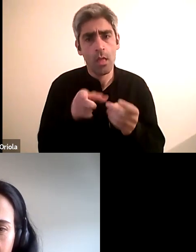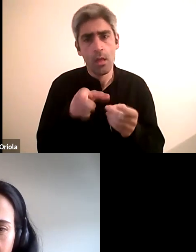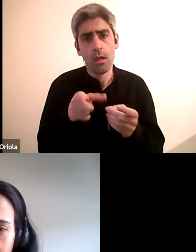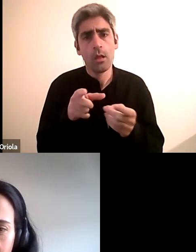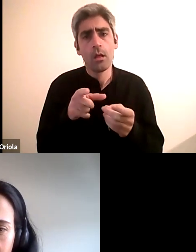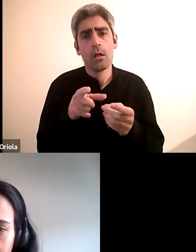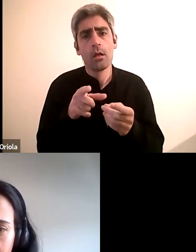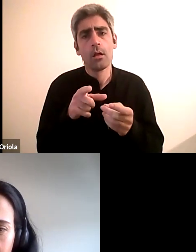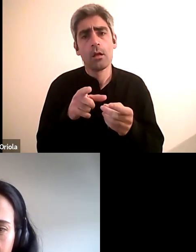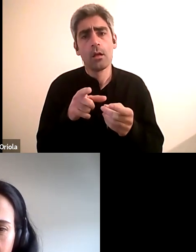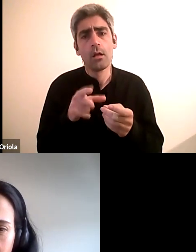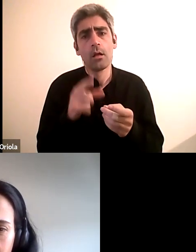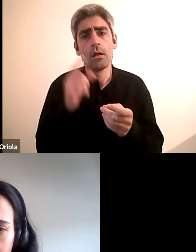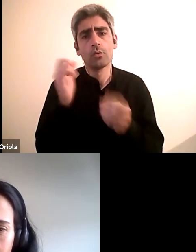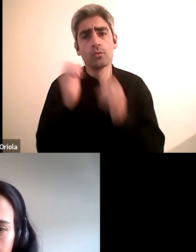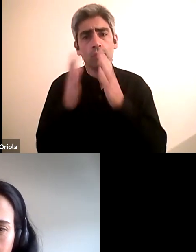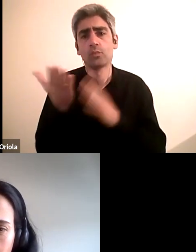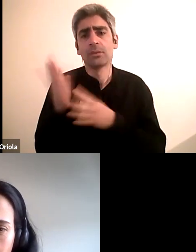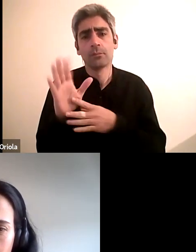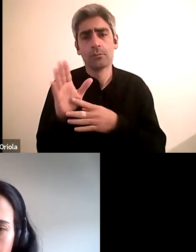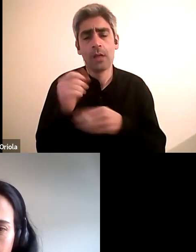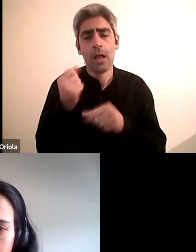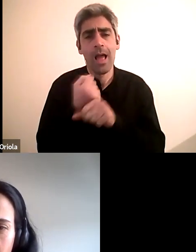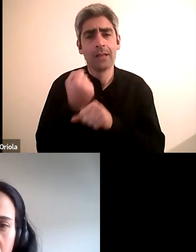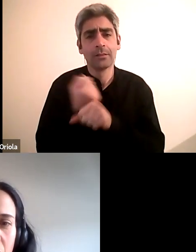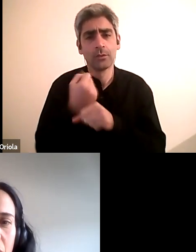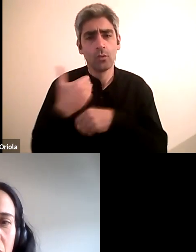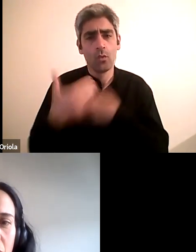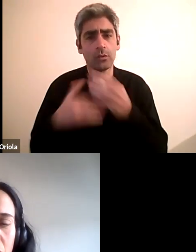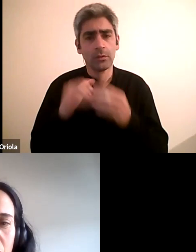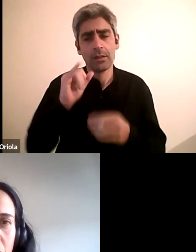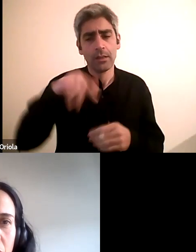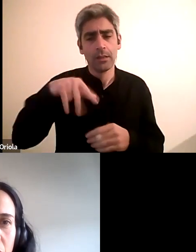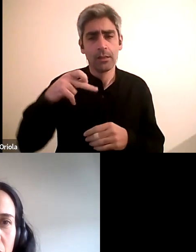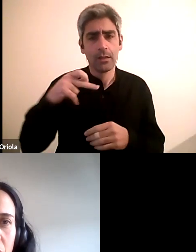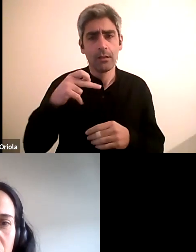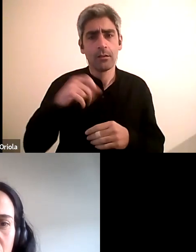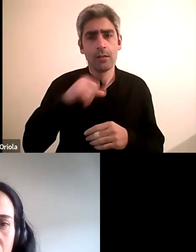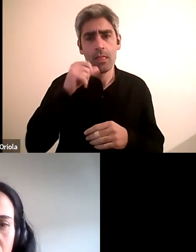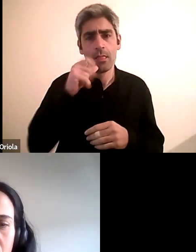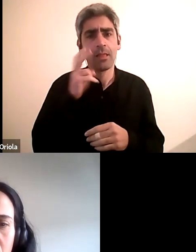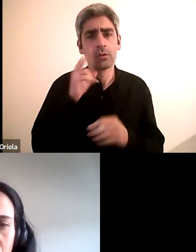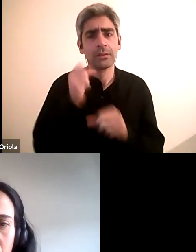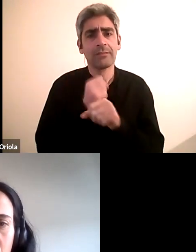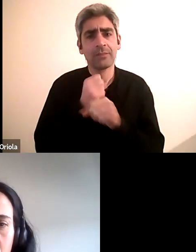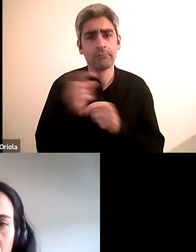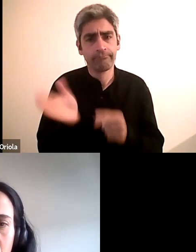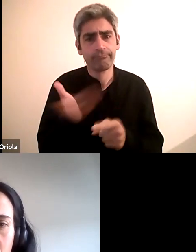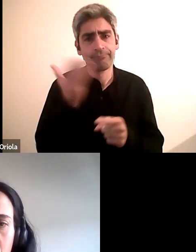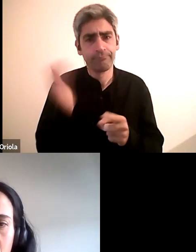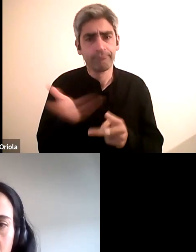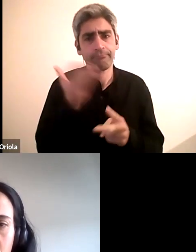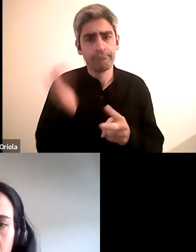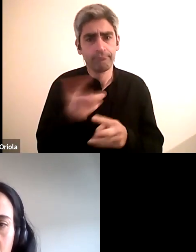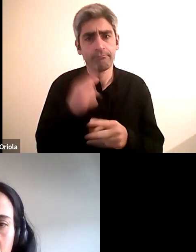por órgãos, por exemplo, nas ações do INA, têm passado muitos diretores de serviços.